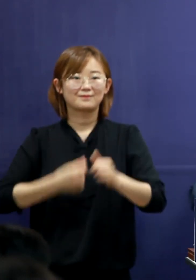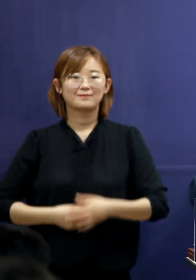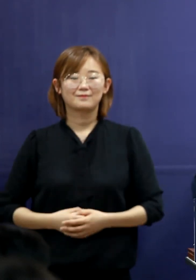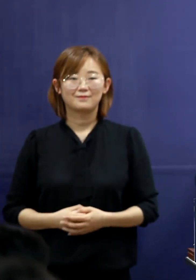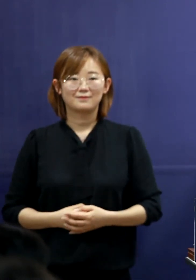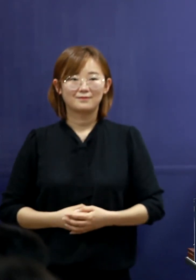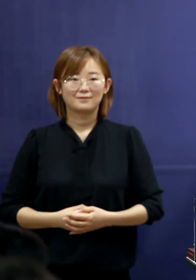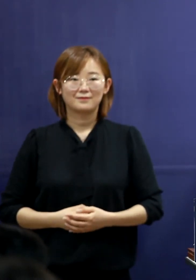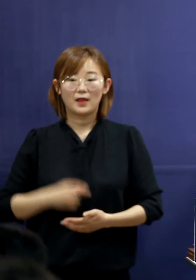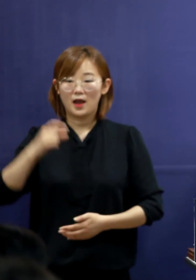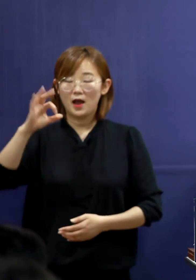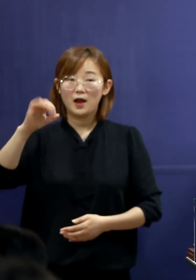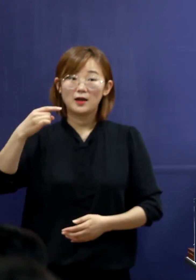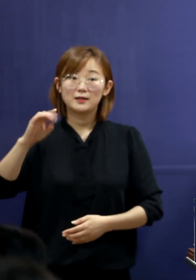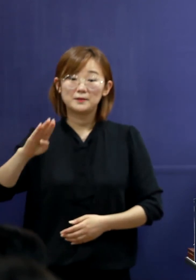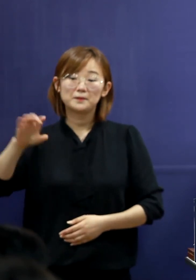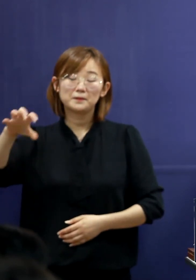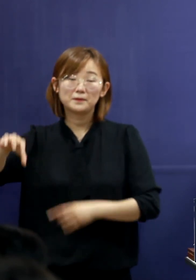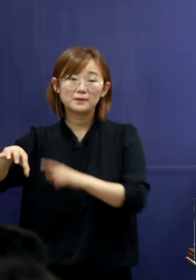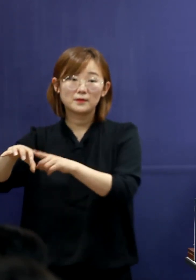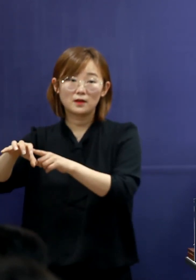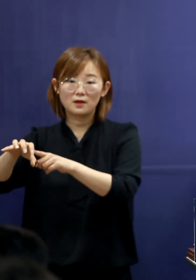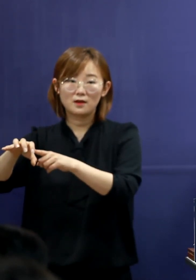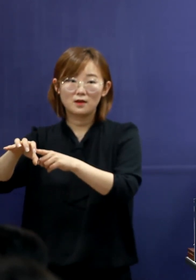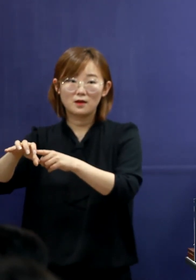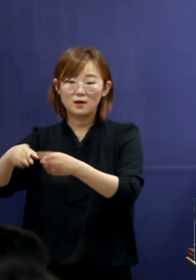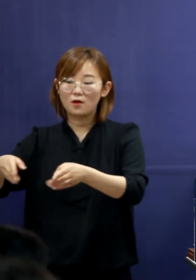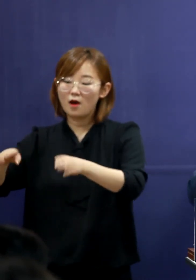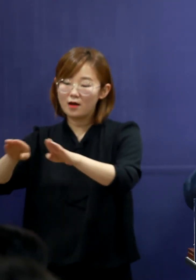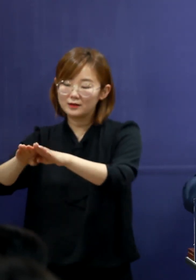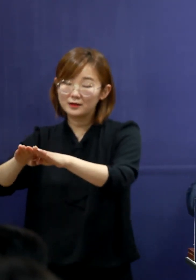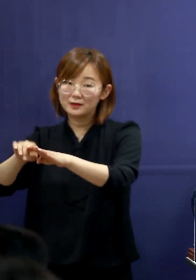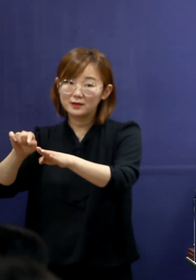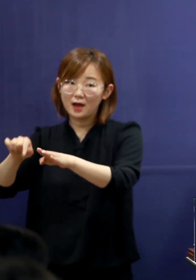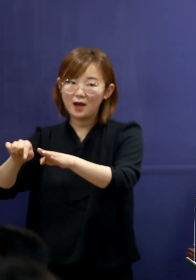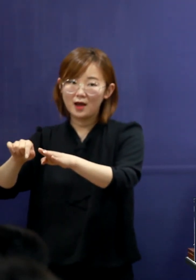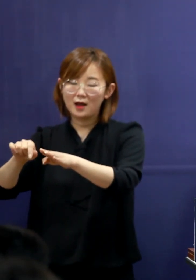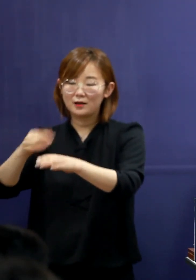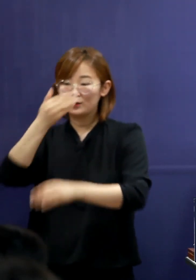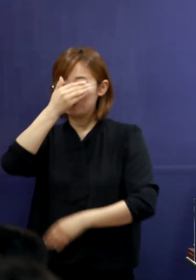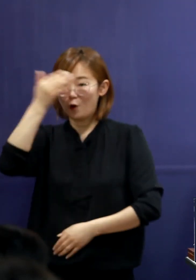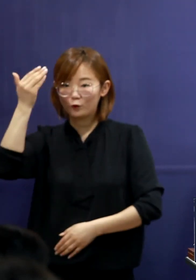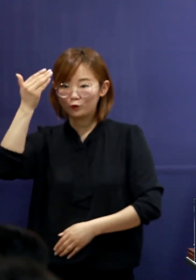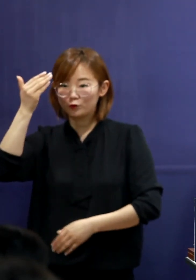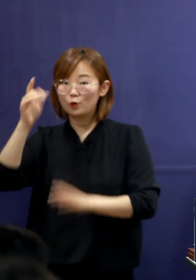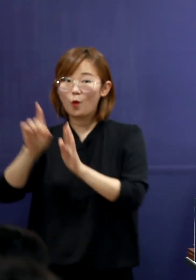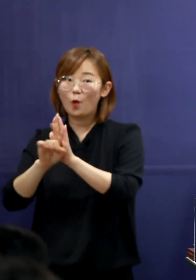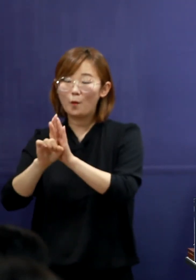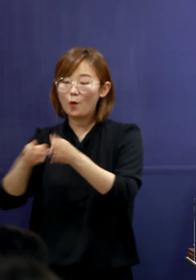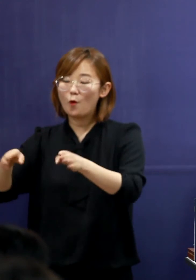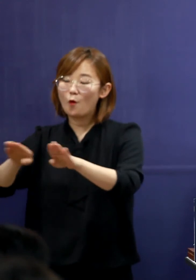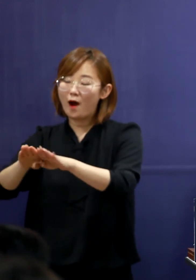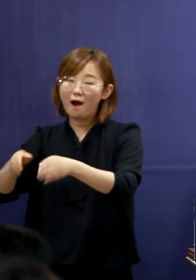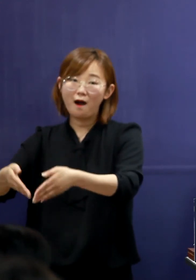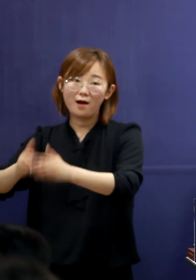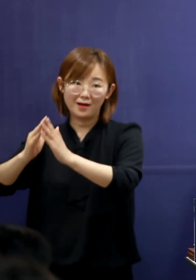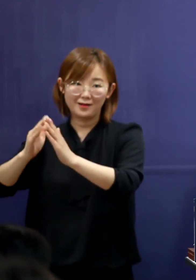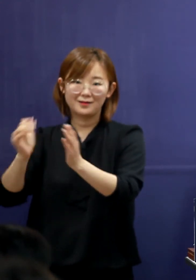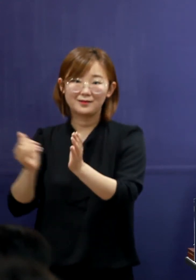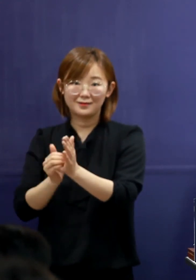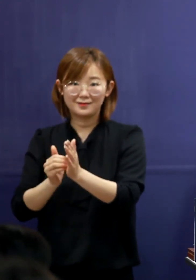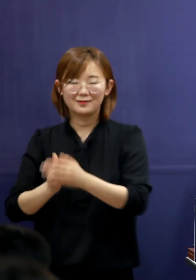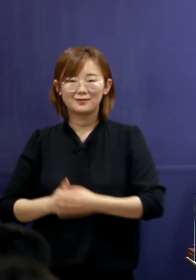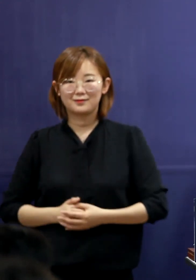읍장 반사를 청춘단으로 이제 운영을 하기로 하셨는데요. 이게 지금 그 의미를 보면 충남